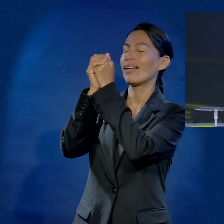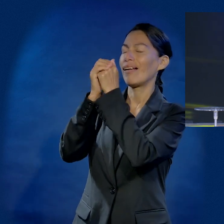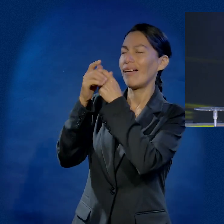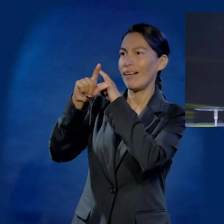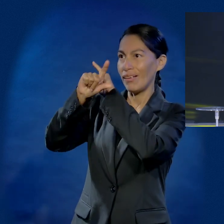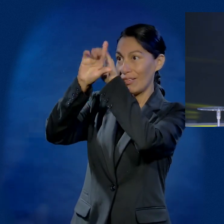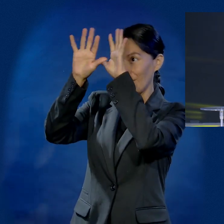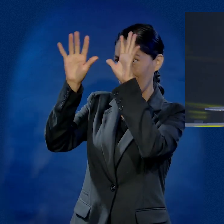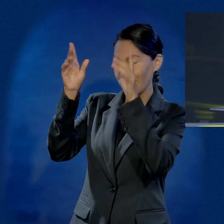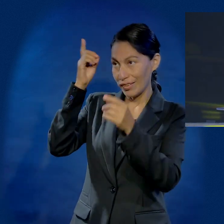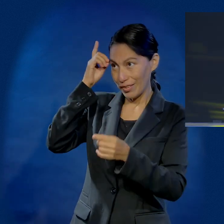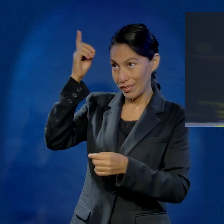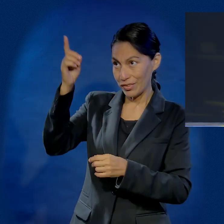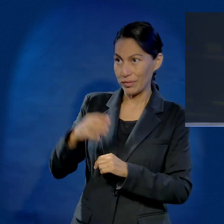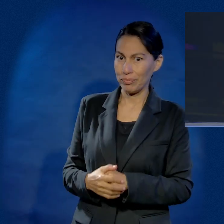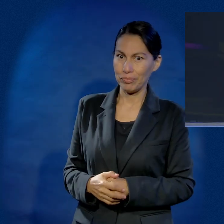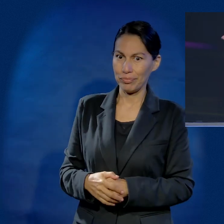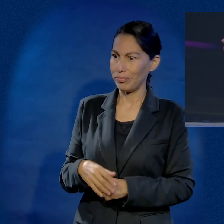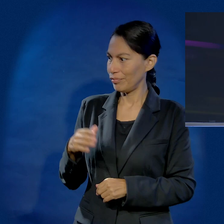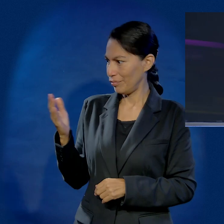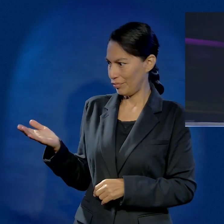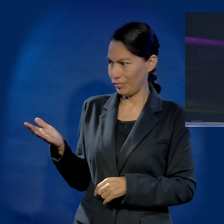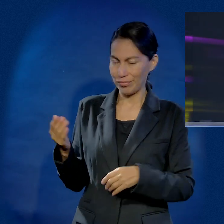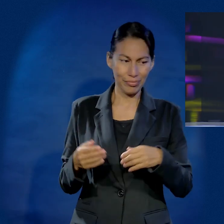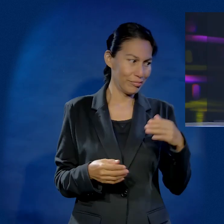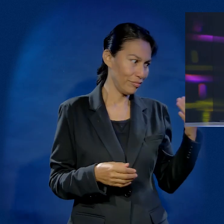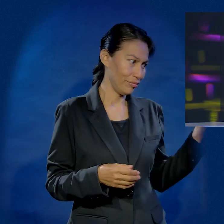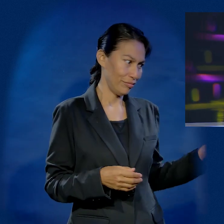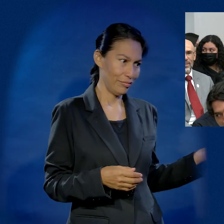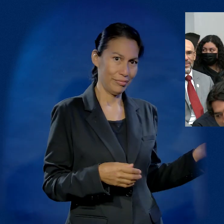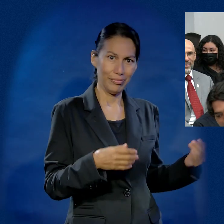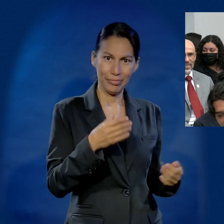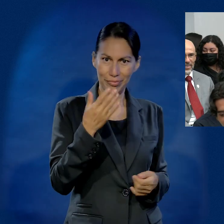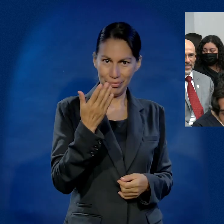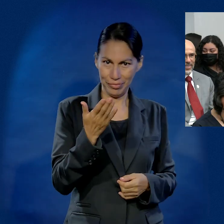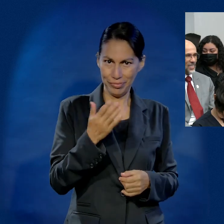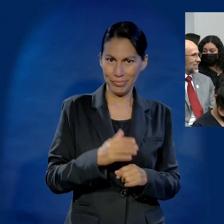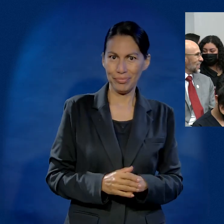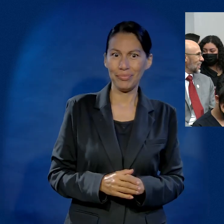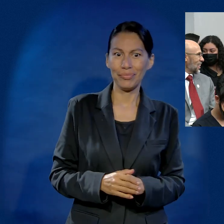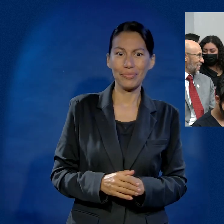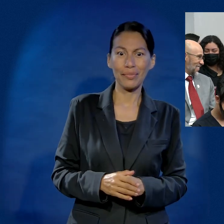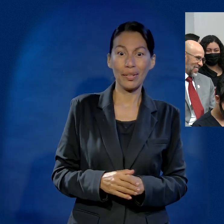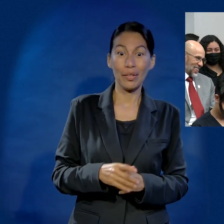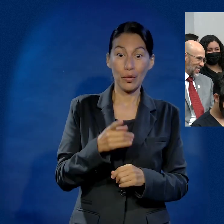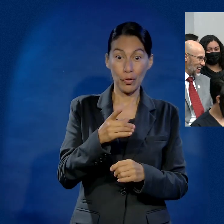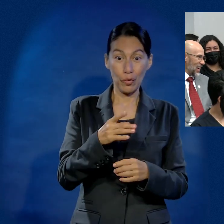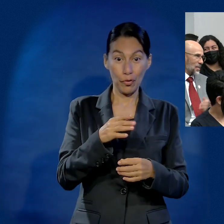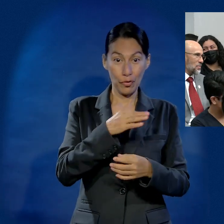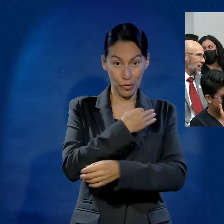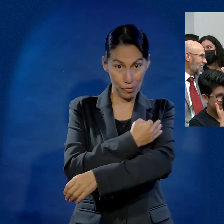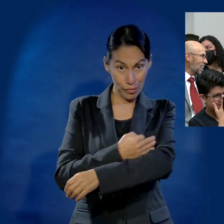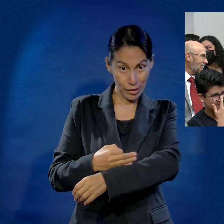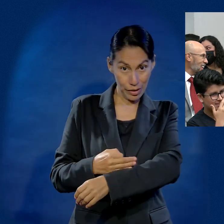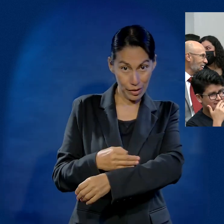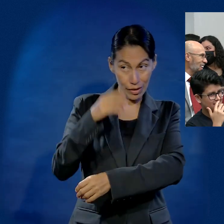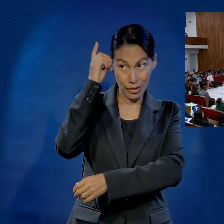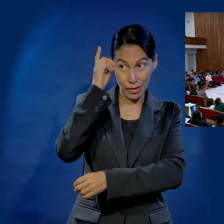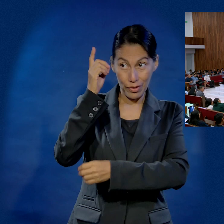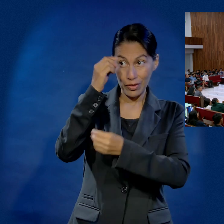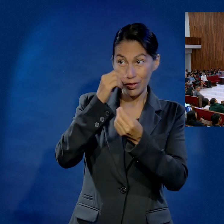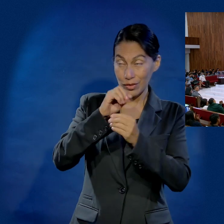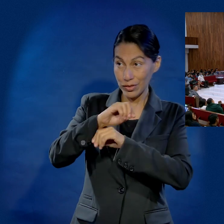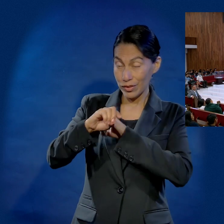al de al lado, forma una familia que glorifique a Dios. Dile así al de al lado, dile así al de al lado. Forma una familia que glorifique a Dios.